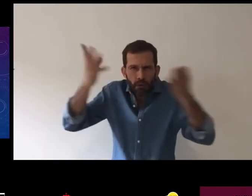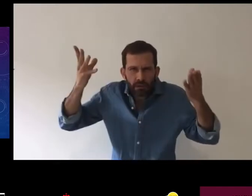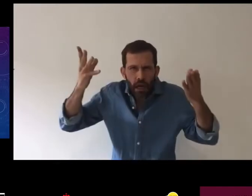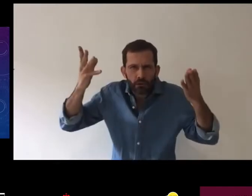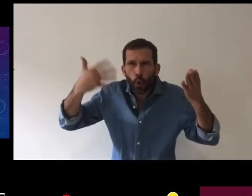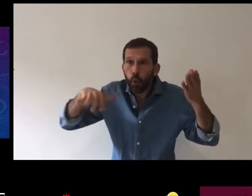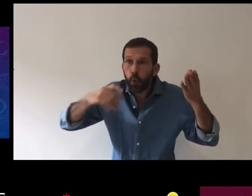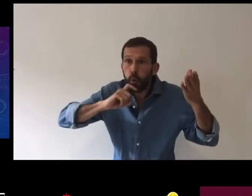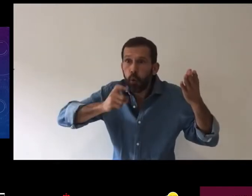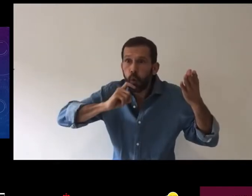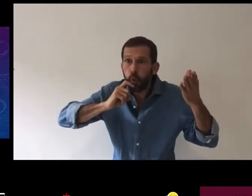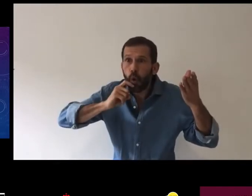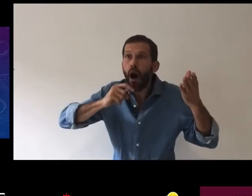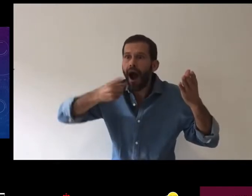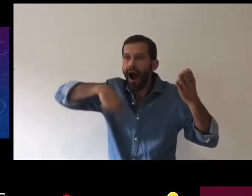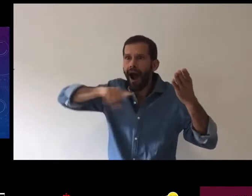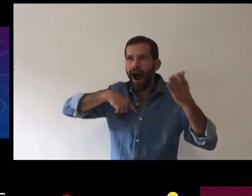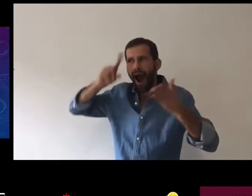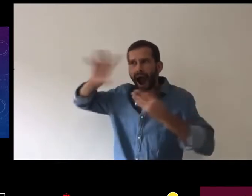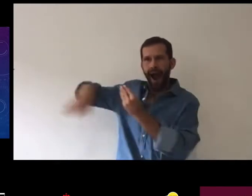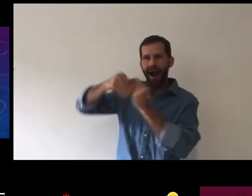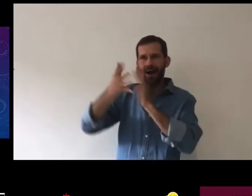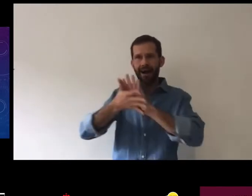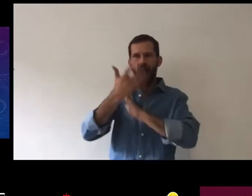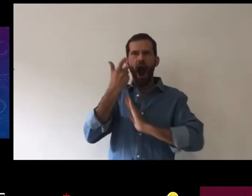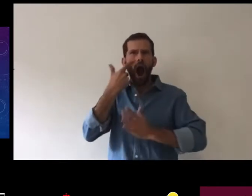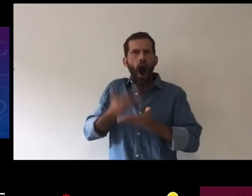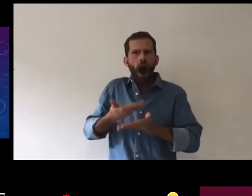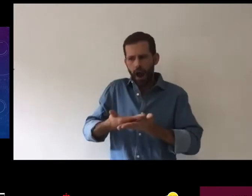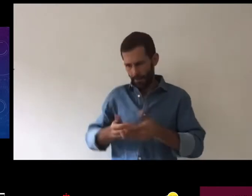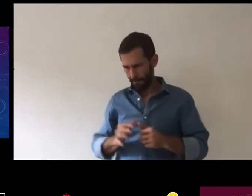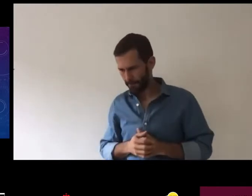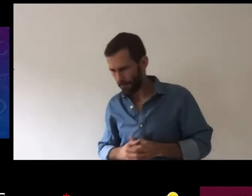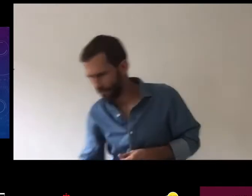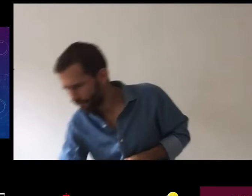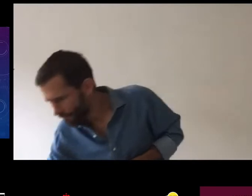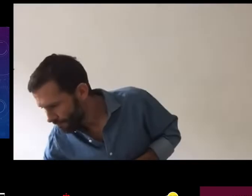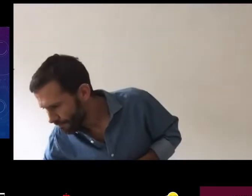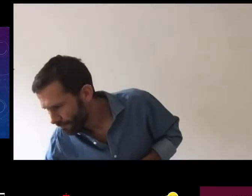Hicimos la prueba para ver si efectivamente eran capaces nuestros informantes de aprender